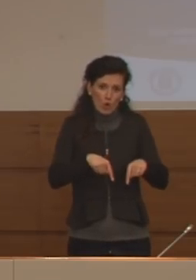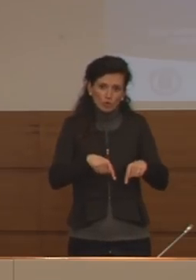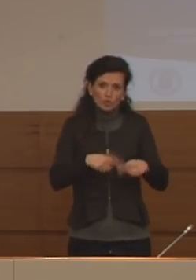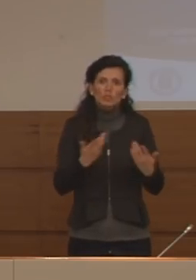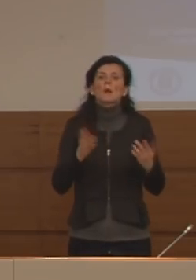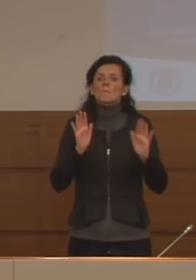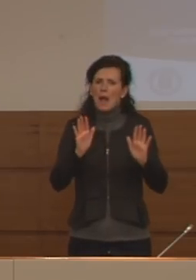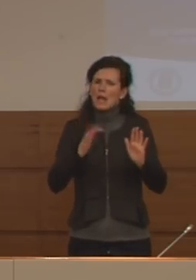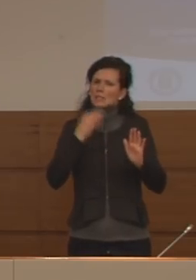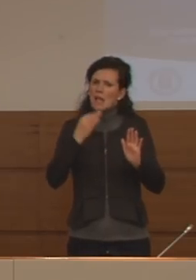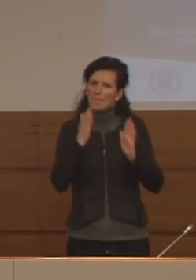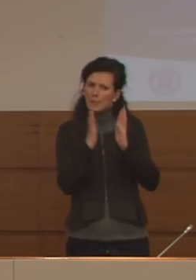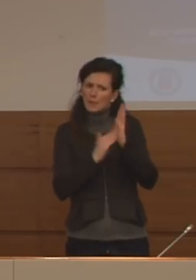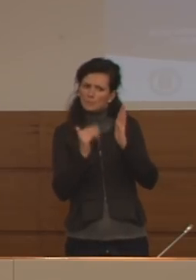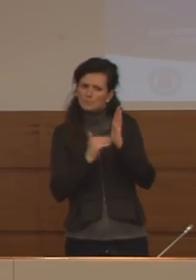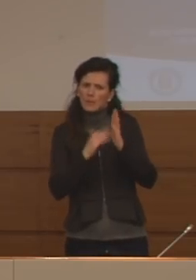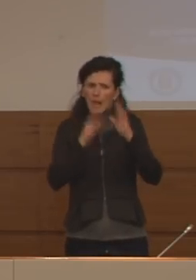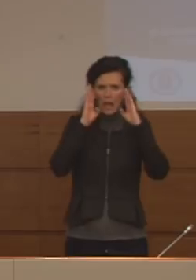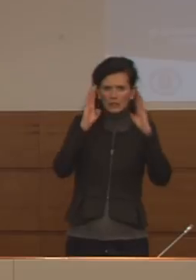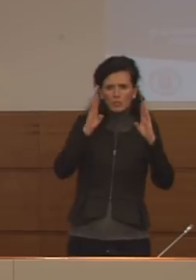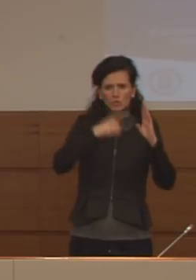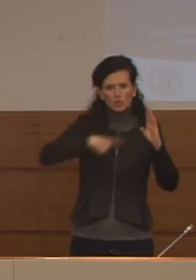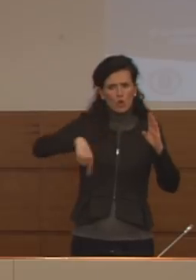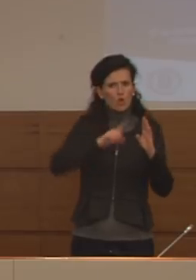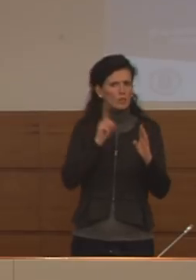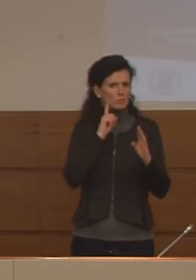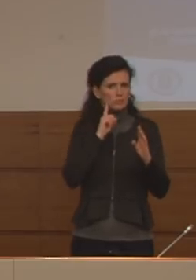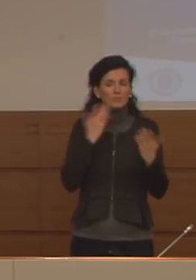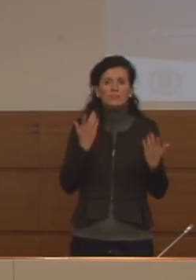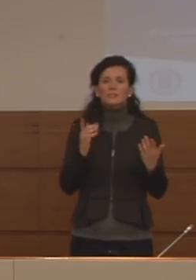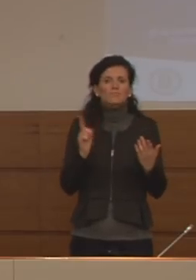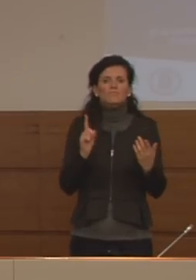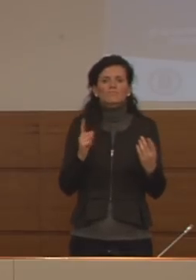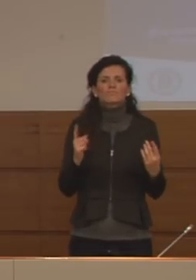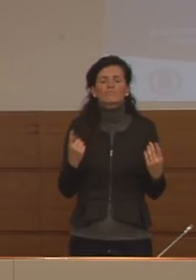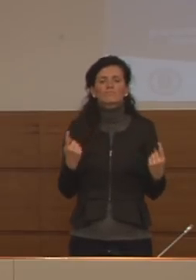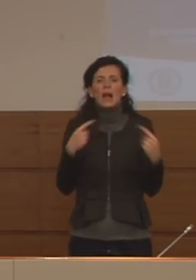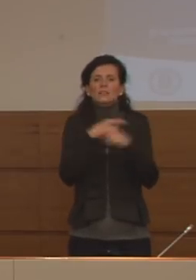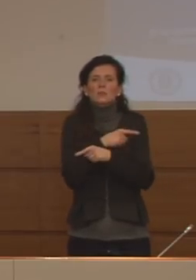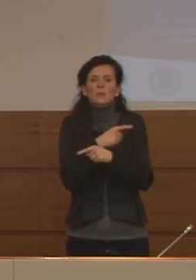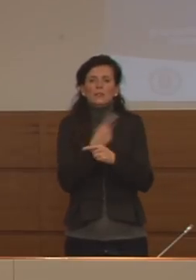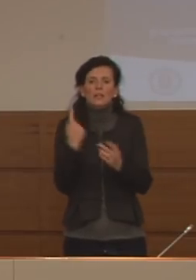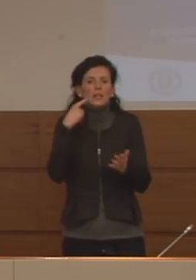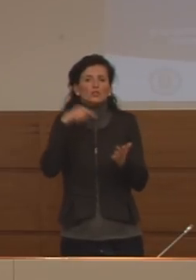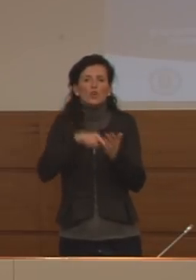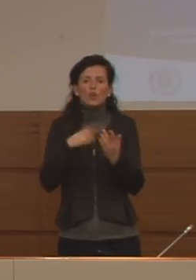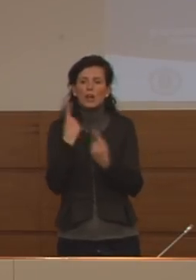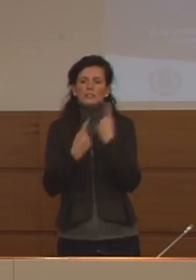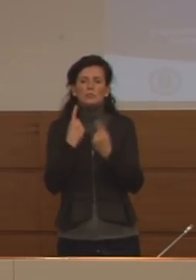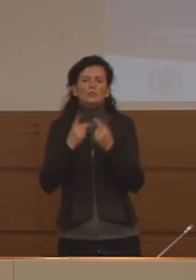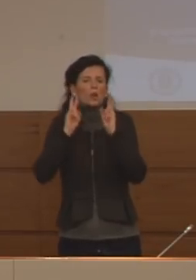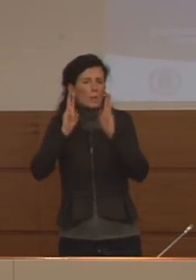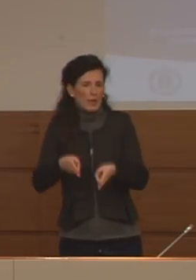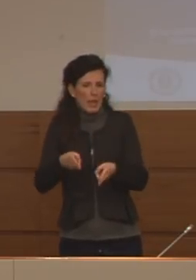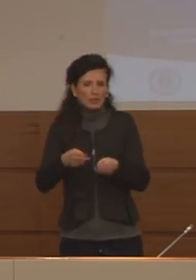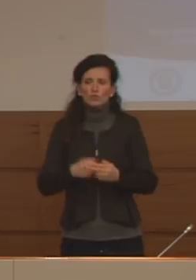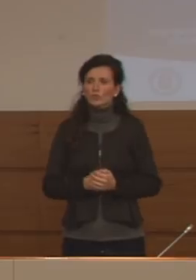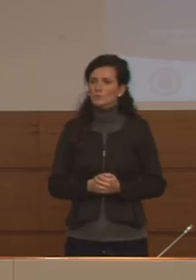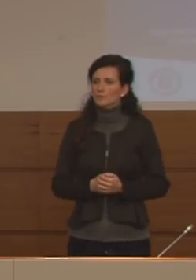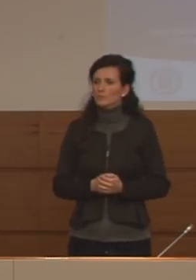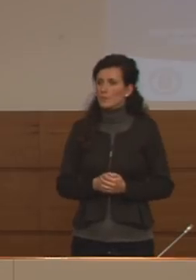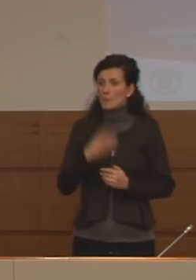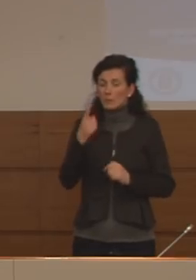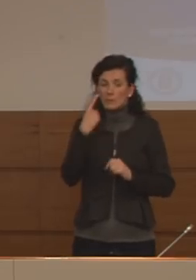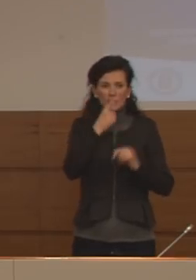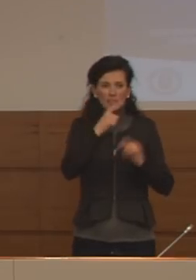cautele che dobbiamo mantenere altrimenti ci troveremo di nuovo in una situazione peggiorativa i trend